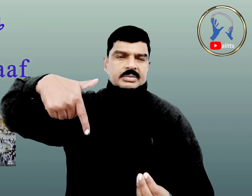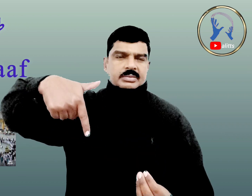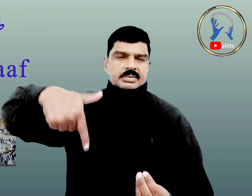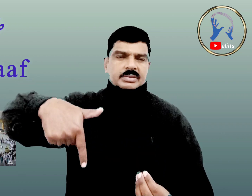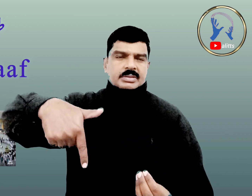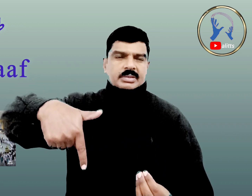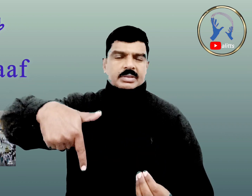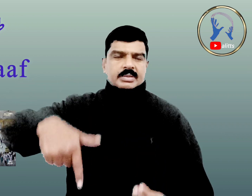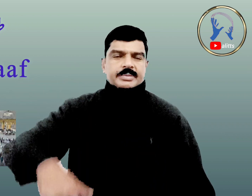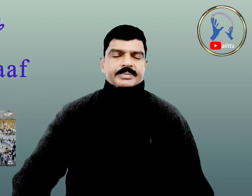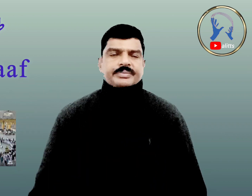سات۔